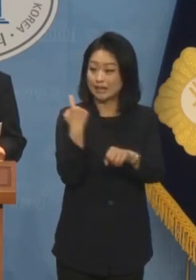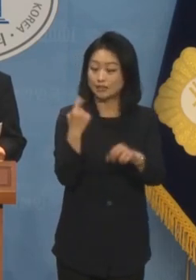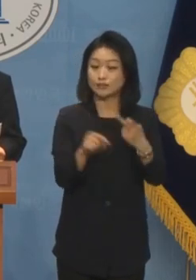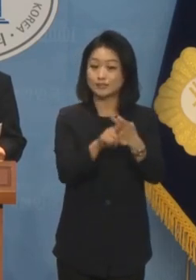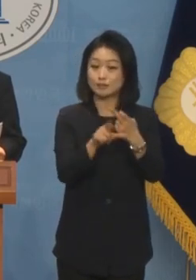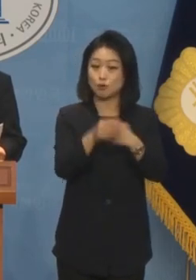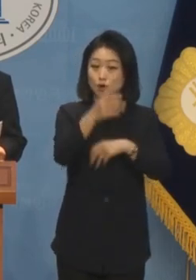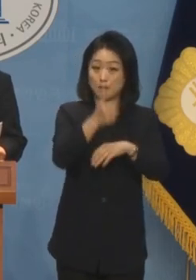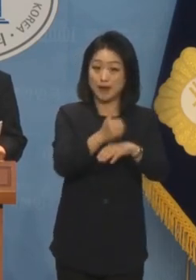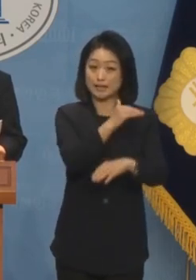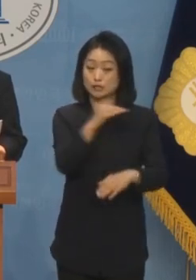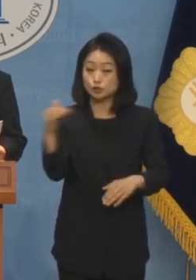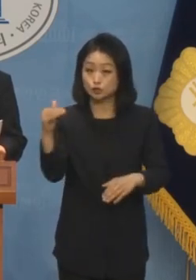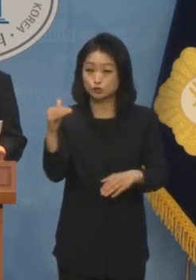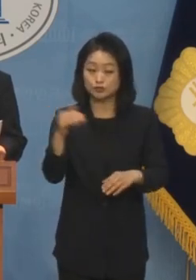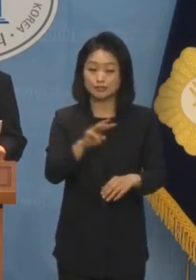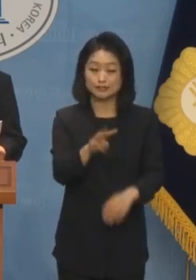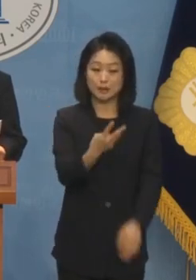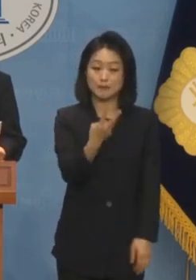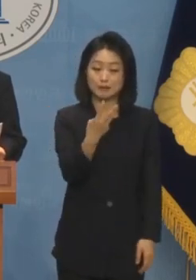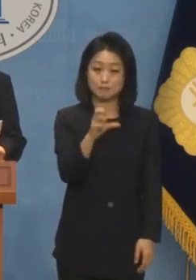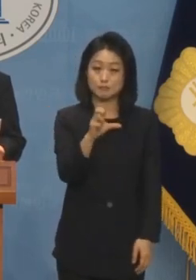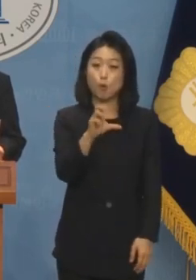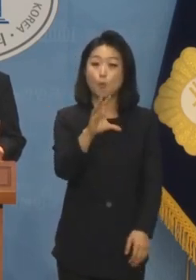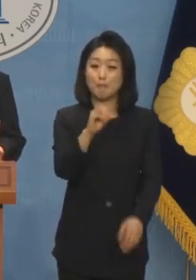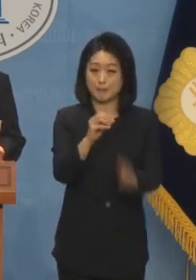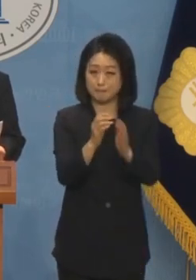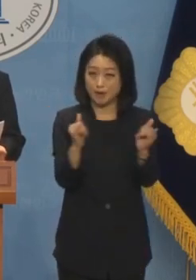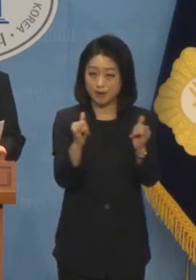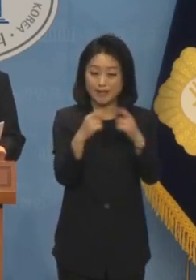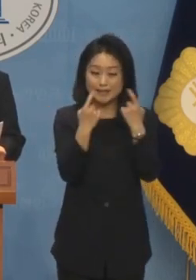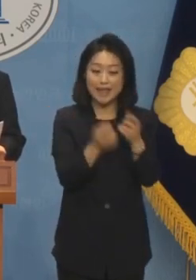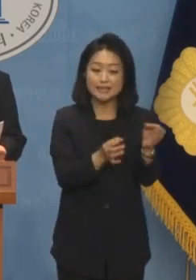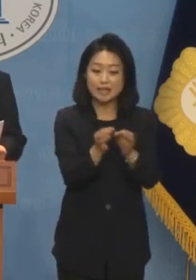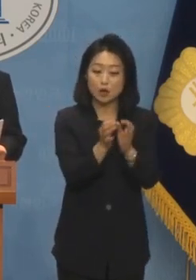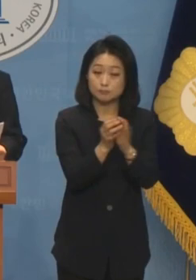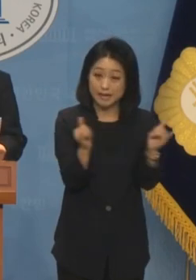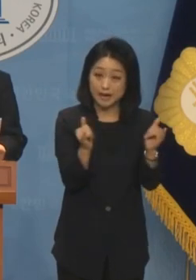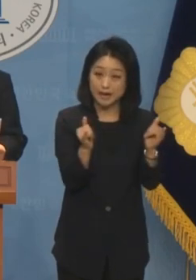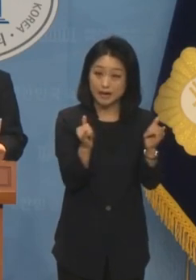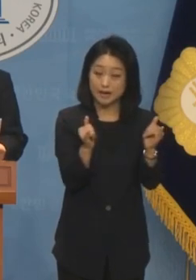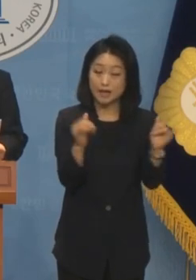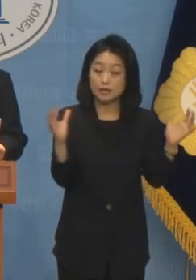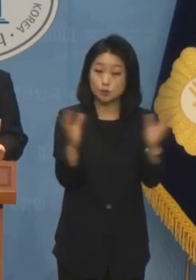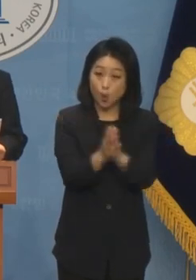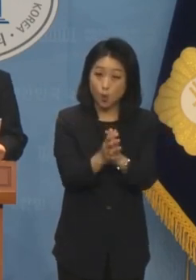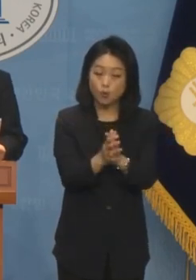12월 말 기준 335만 명의 개인 사업자가 총